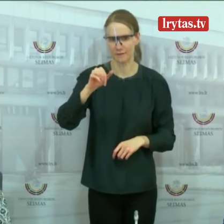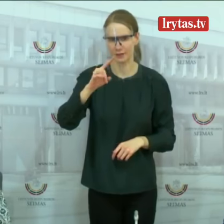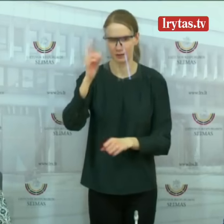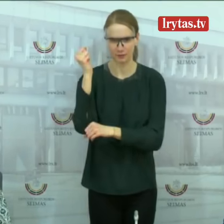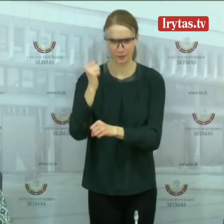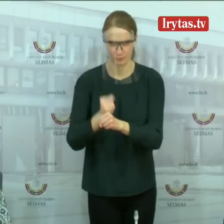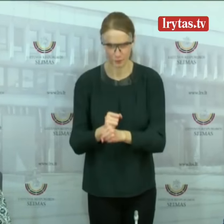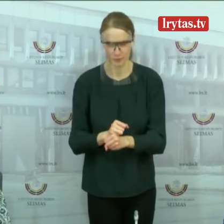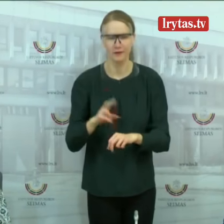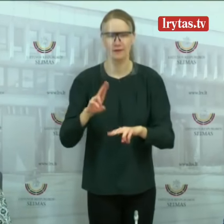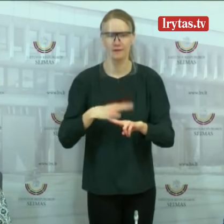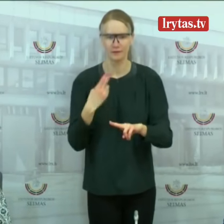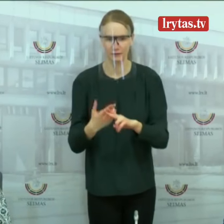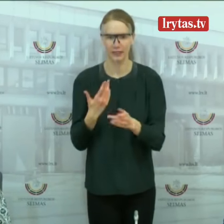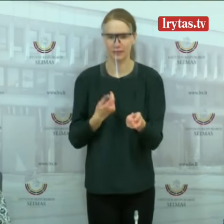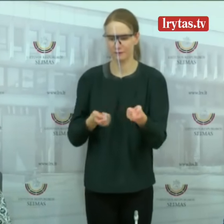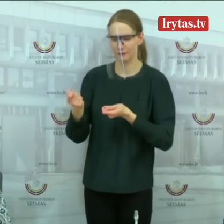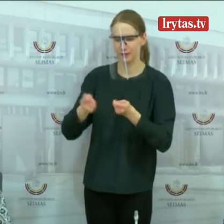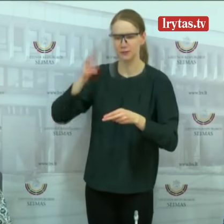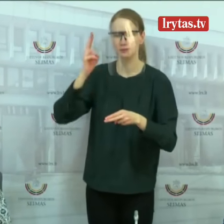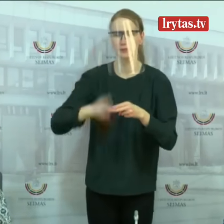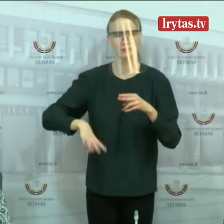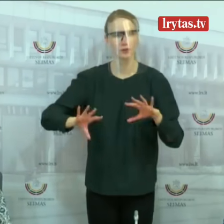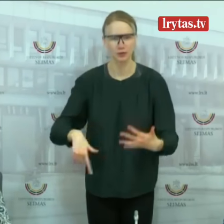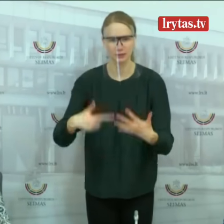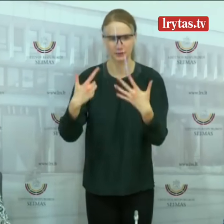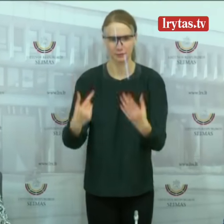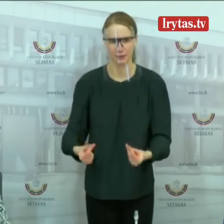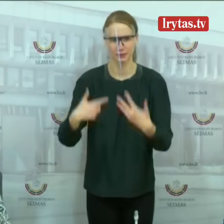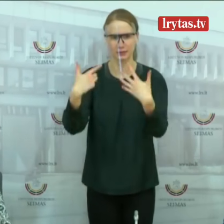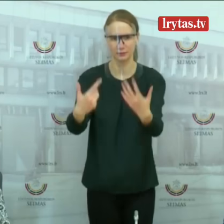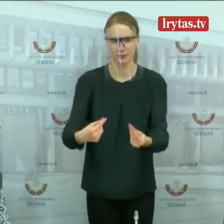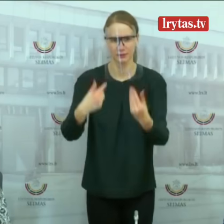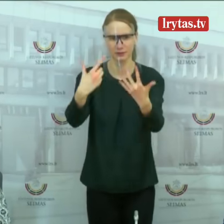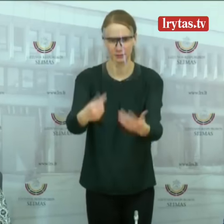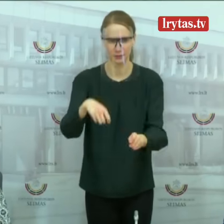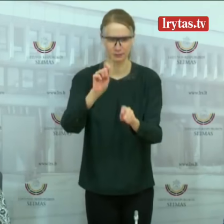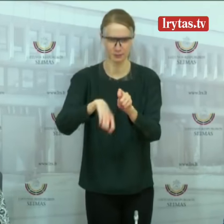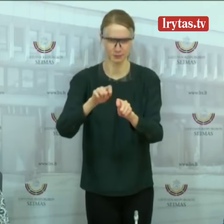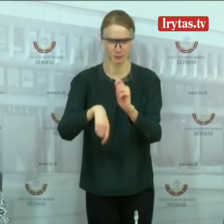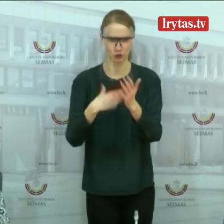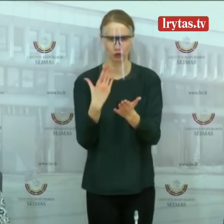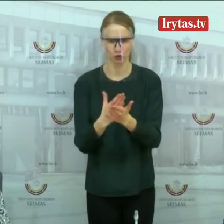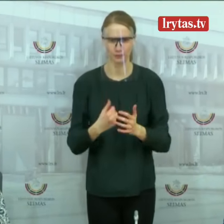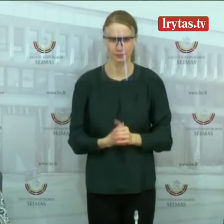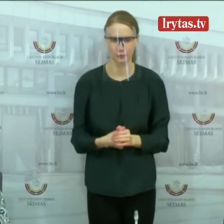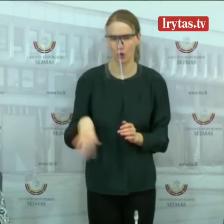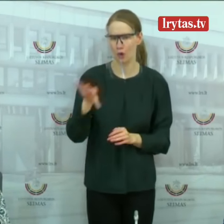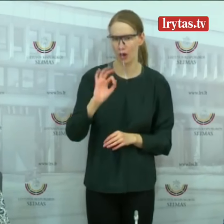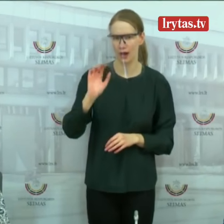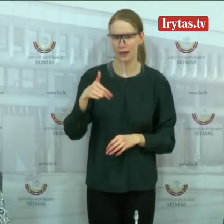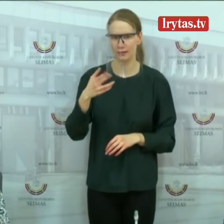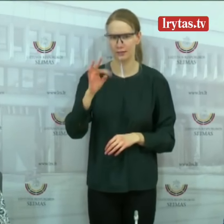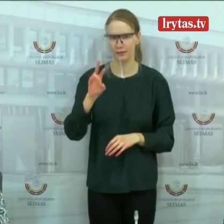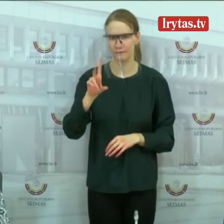vadovaujantis operacijų vadovo sprendimu, tai yra atliekama kas 7 dienas. Kokia yra situacija Antavilių